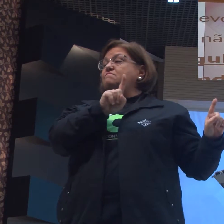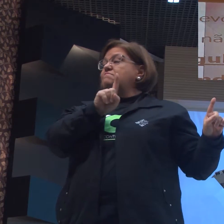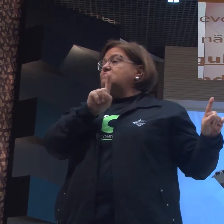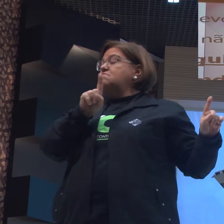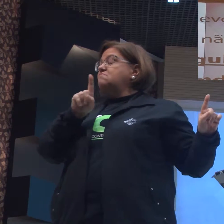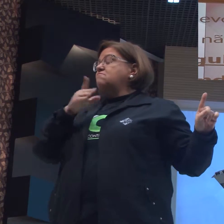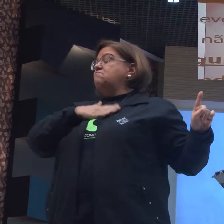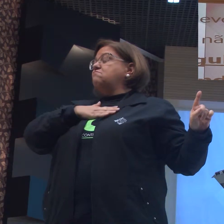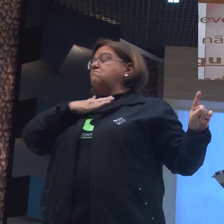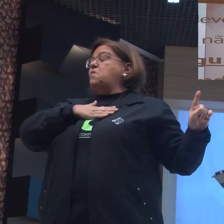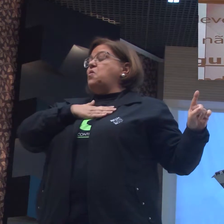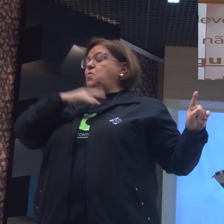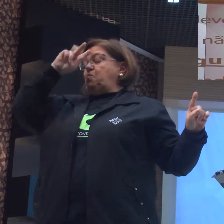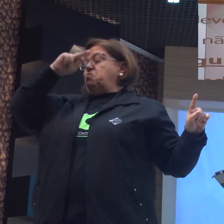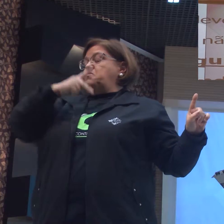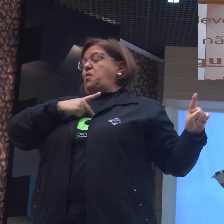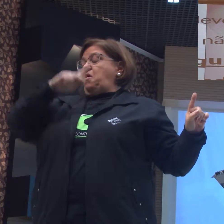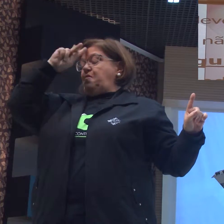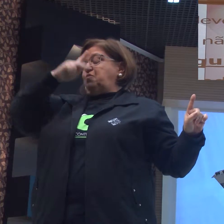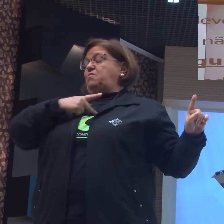mais individualista,